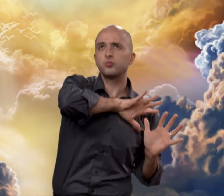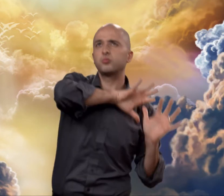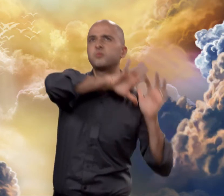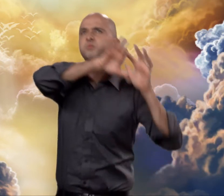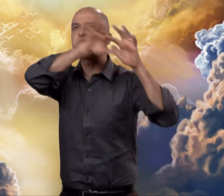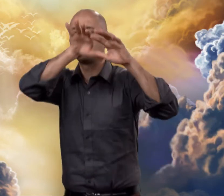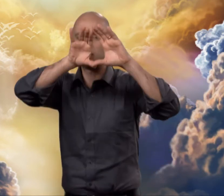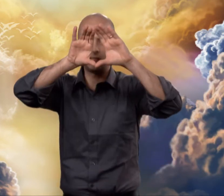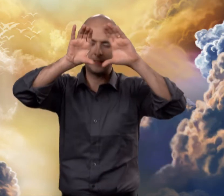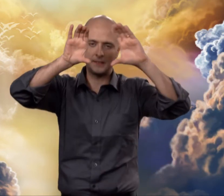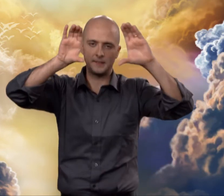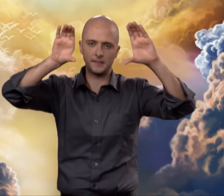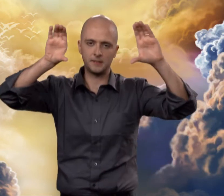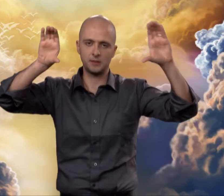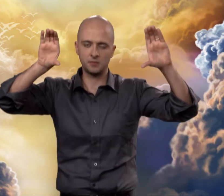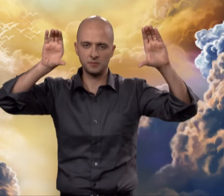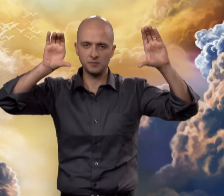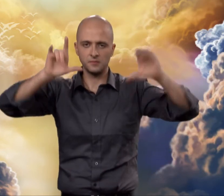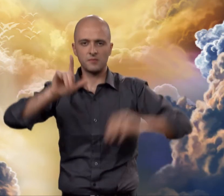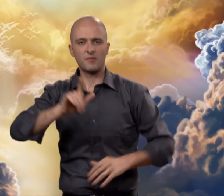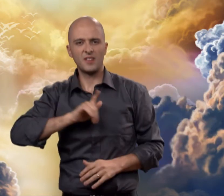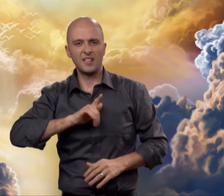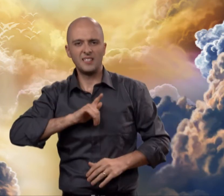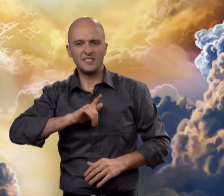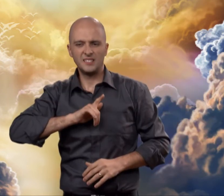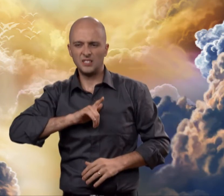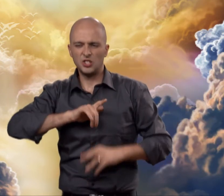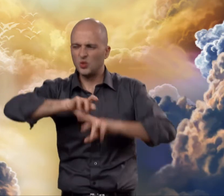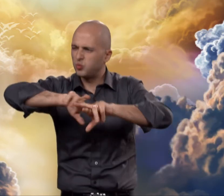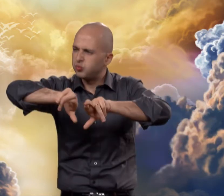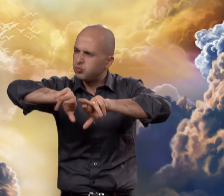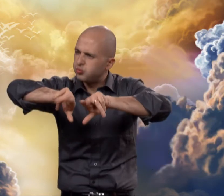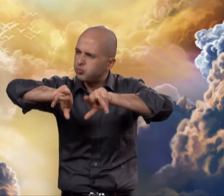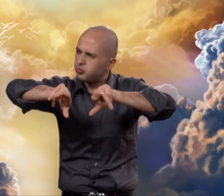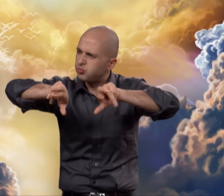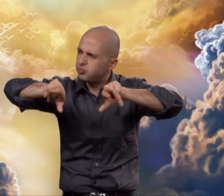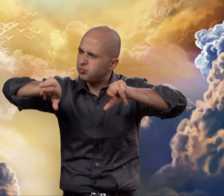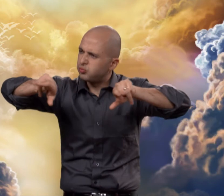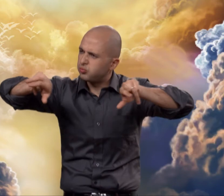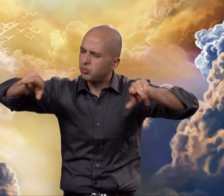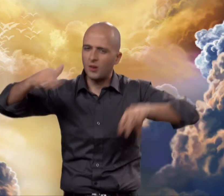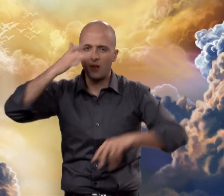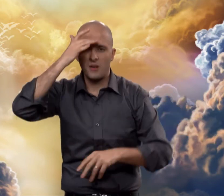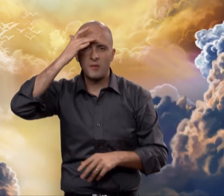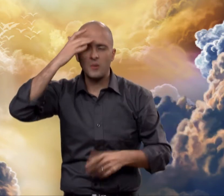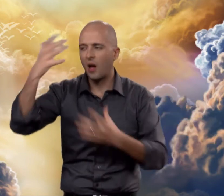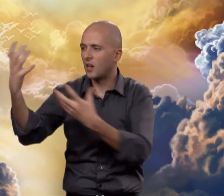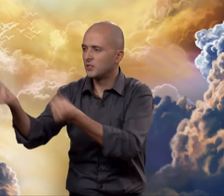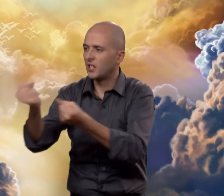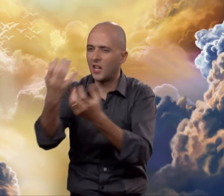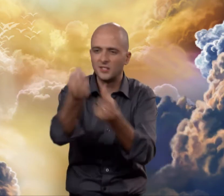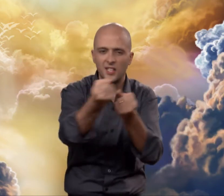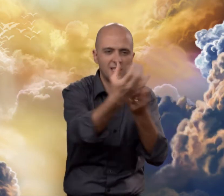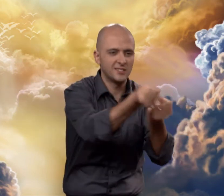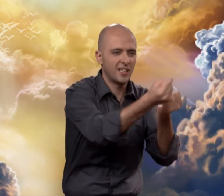a profundidade e a altura do amor que salva são apenas vagamente compreendidos. O plano da salvação não